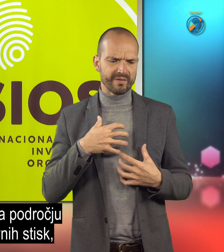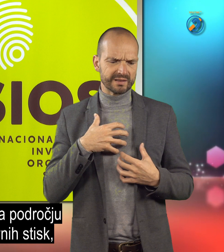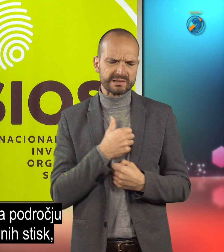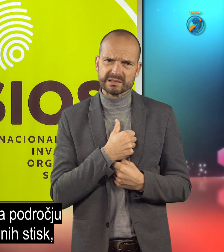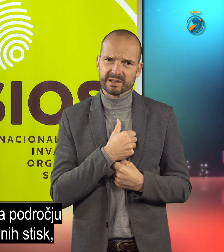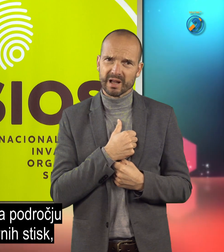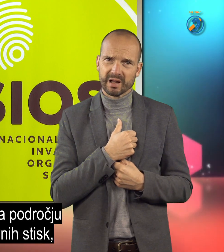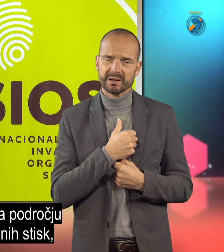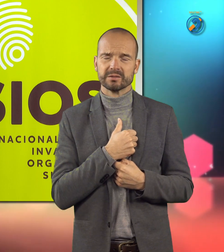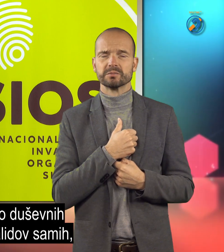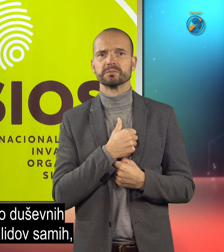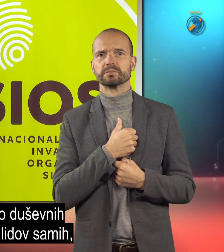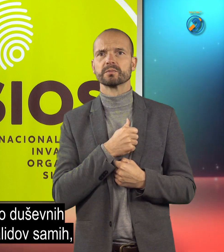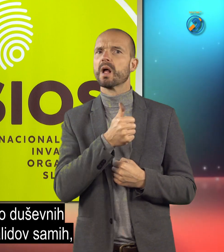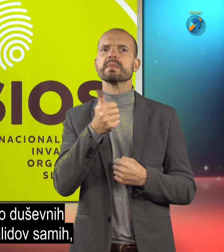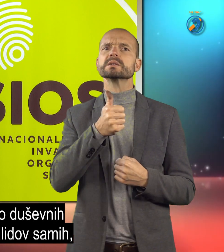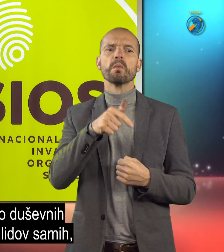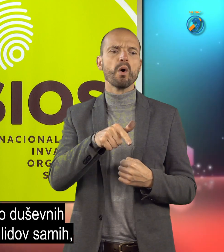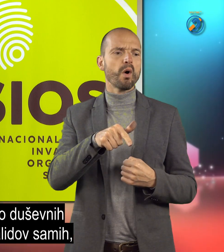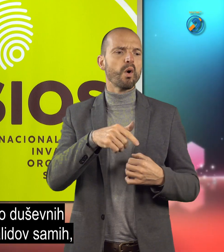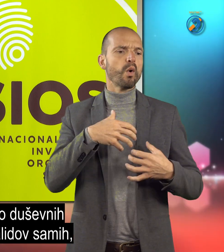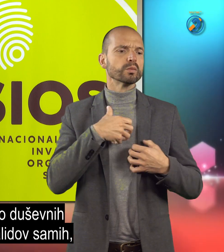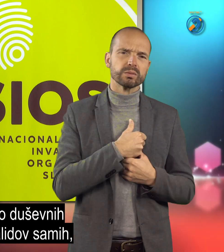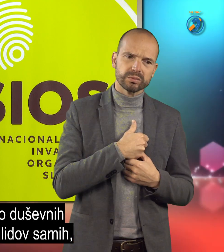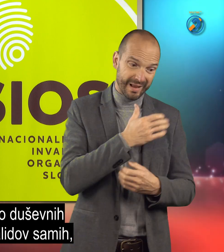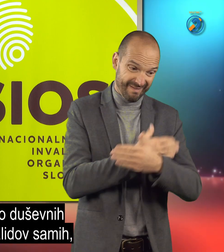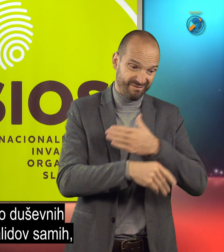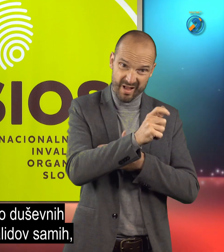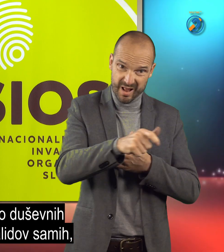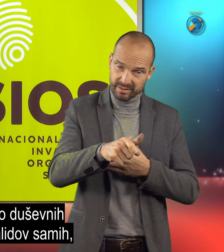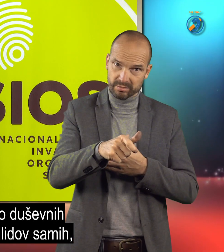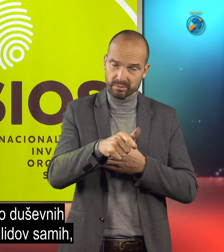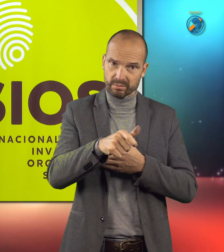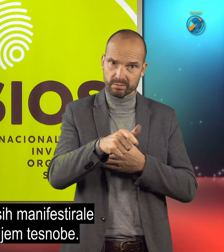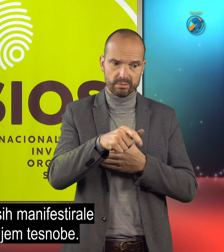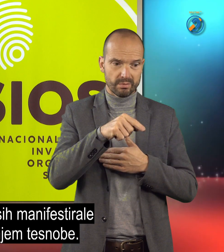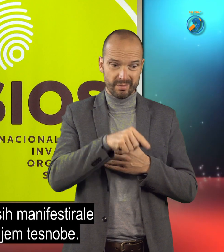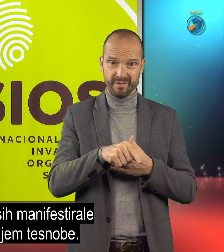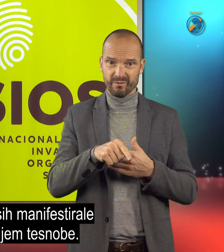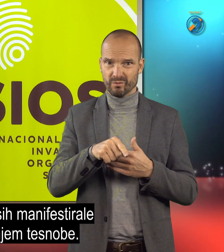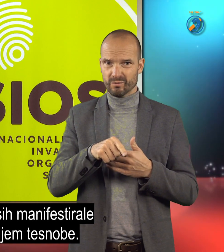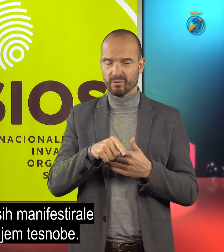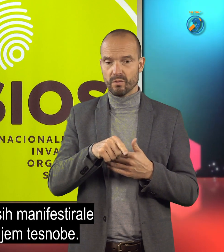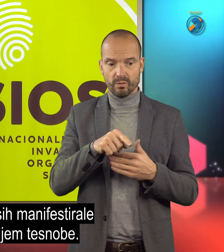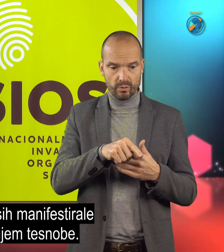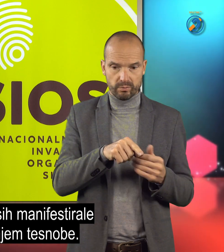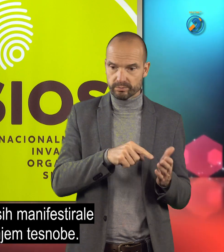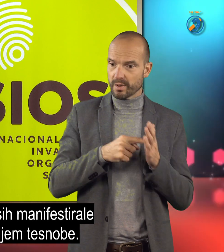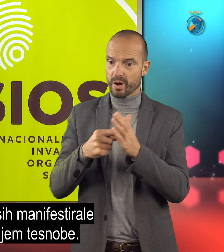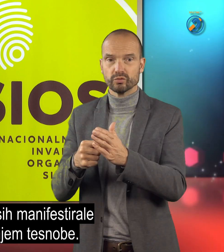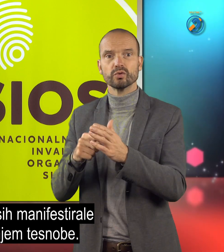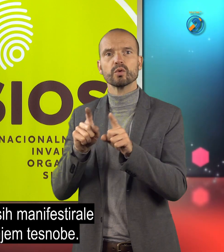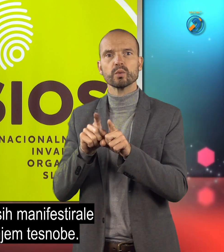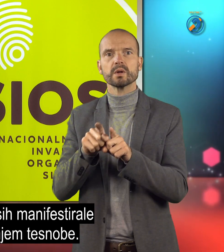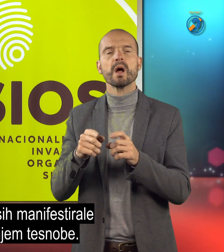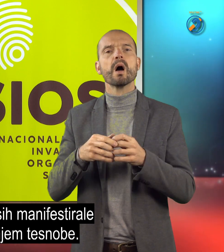duševnih stisk, pa ne samo na področju duševnih stisk, invalidov samih. Te so se včasih manifestirale tudi